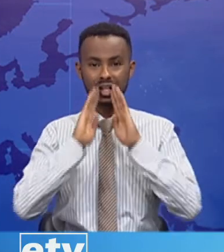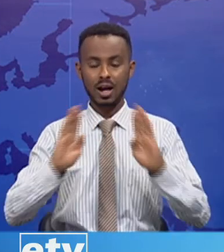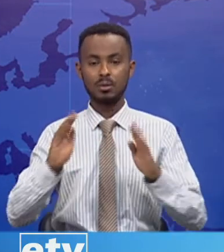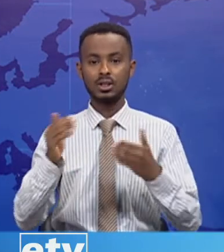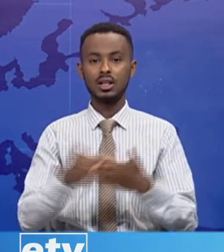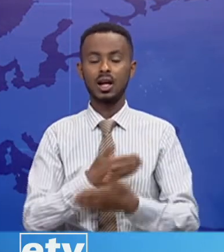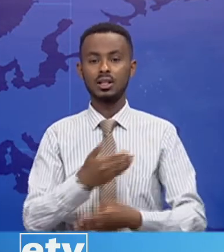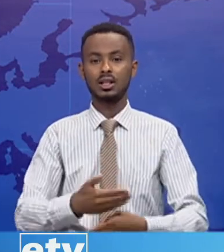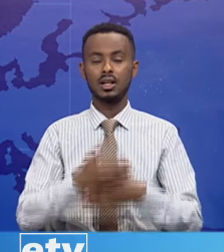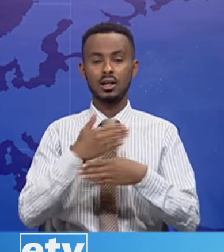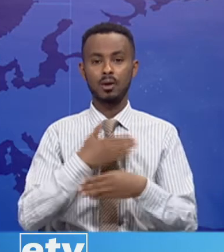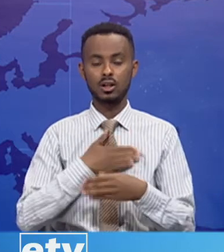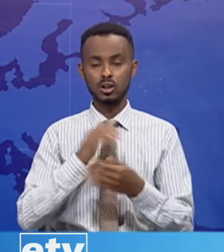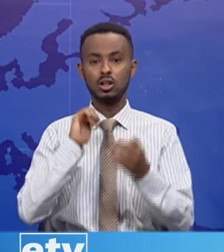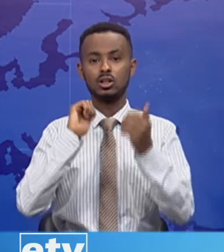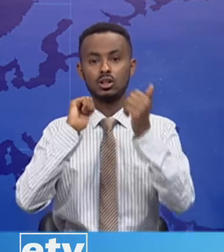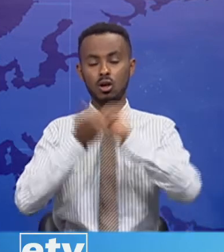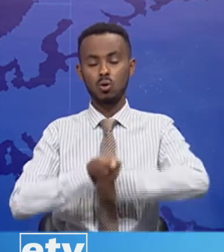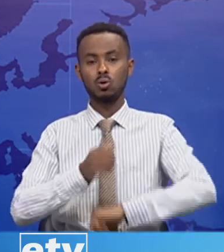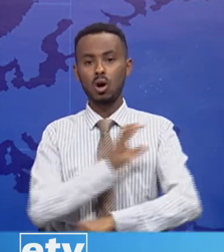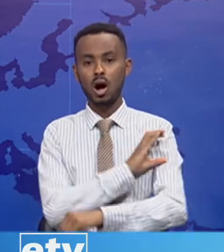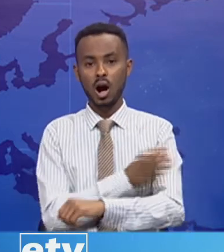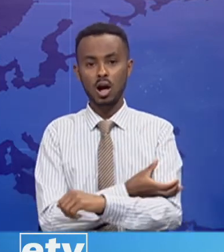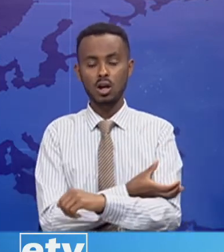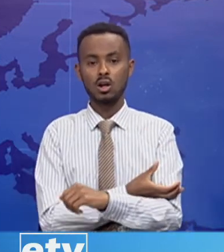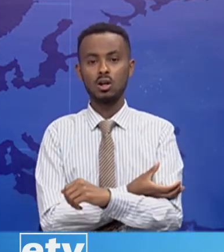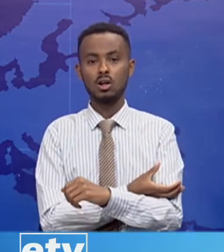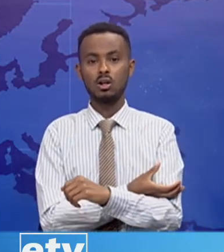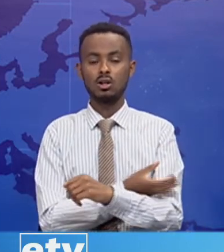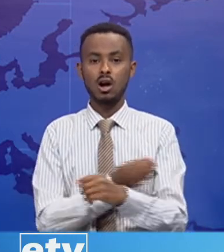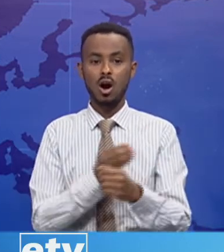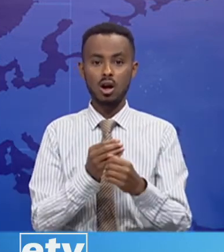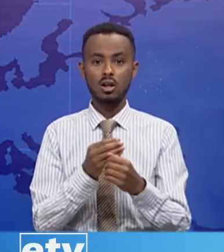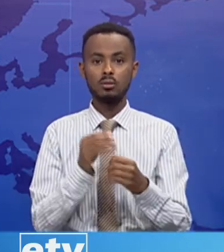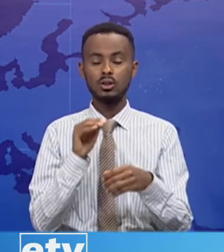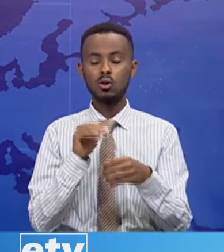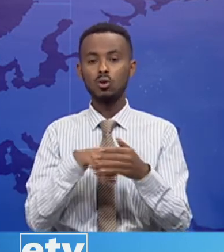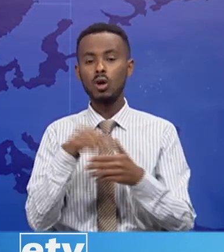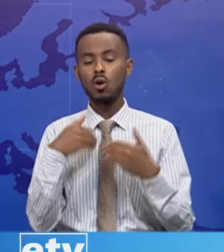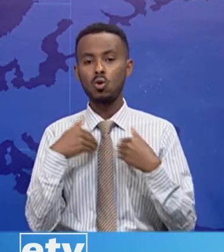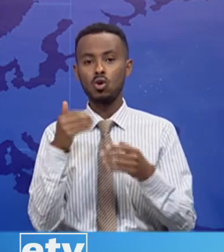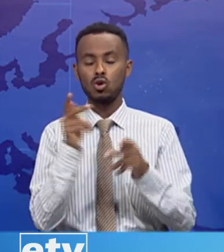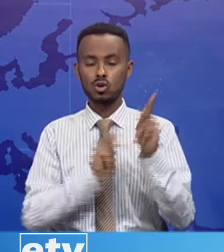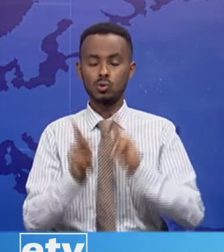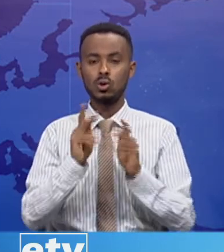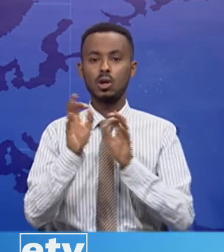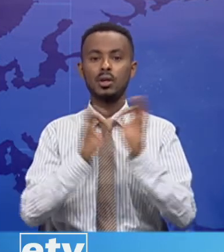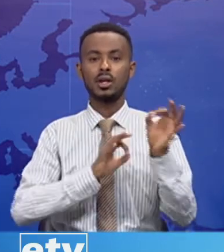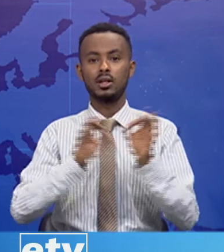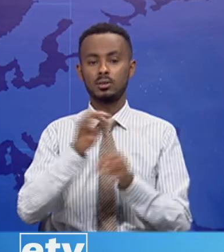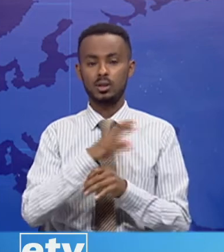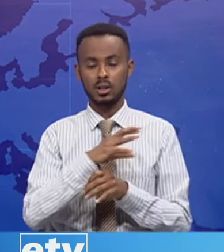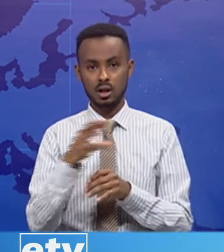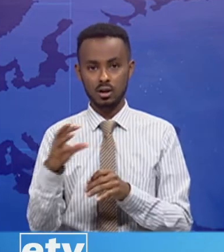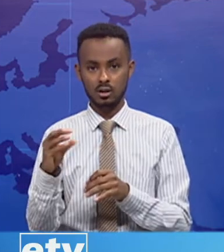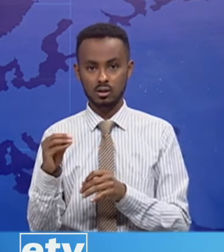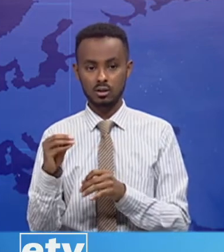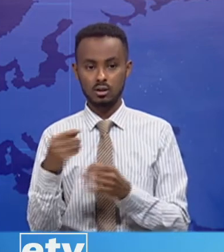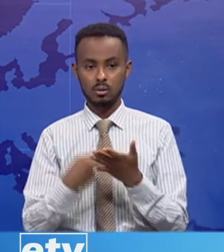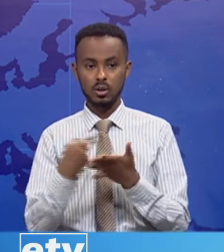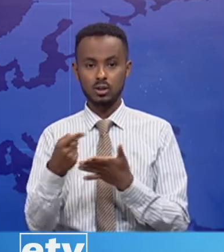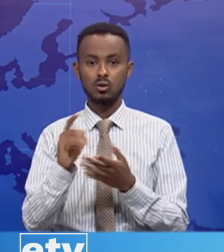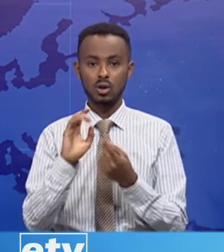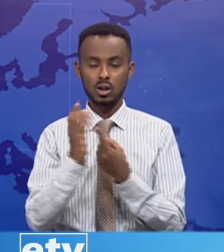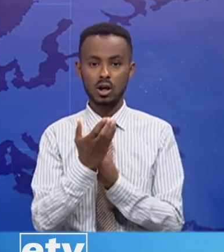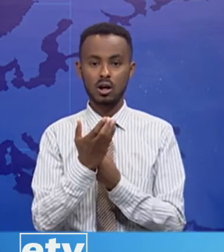ዳሴ ግድባችን፣ ስለ ለውጡ ያለው ነገር ህዝቡ የሚገልጽበትና በዚህ